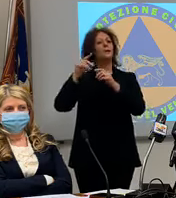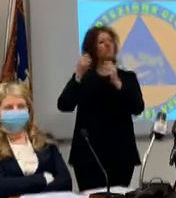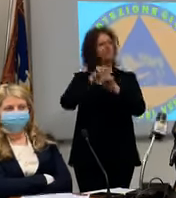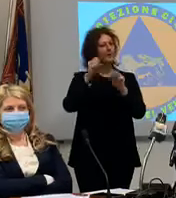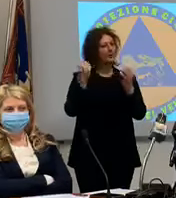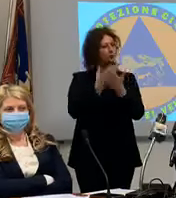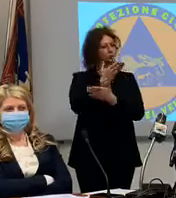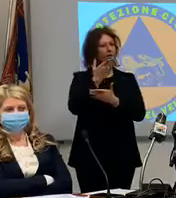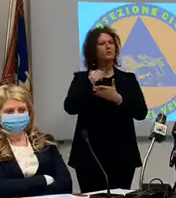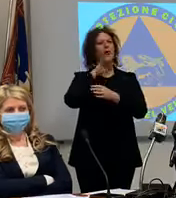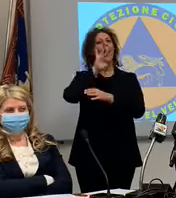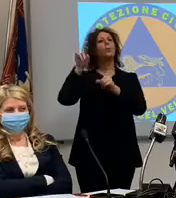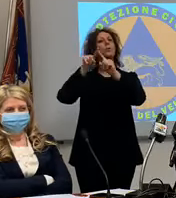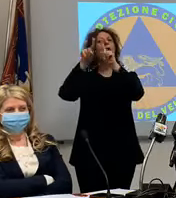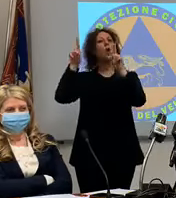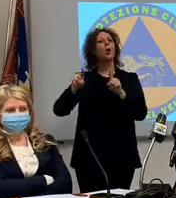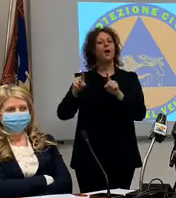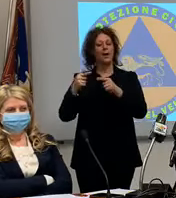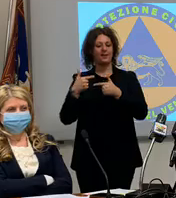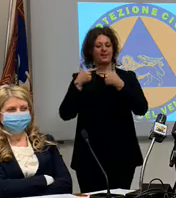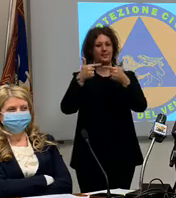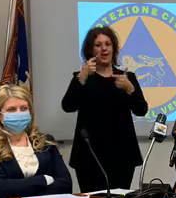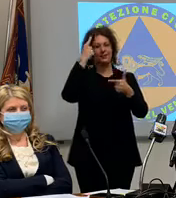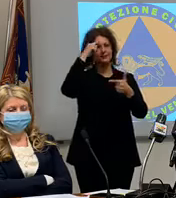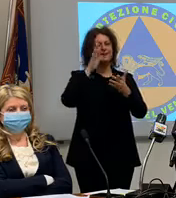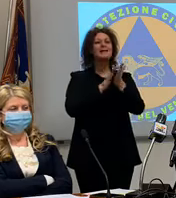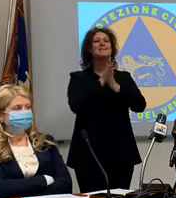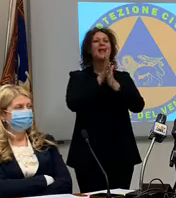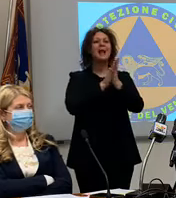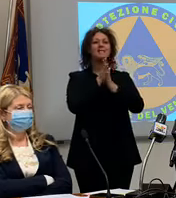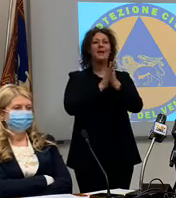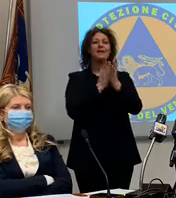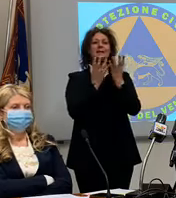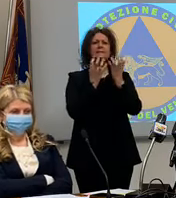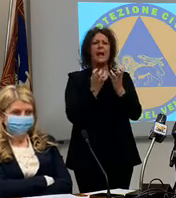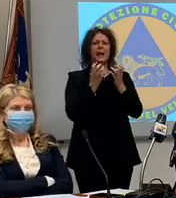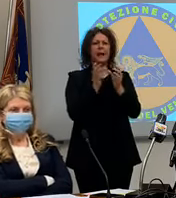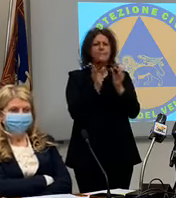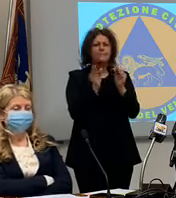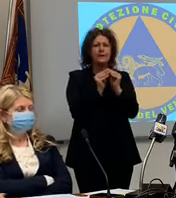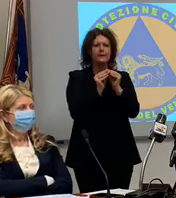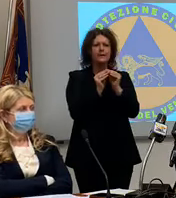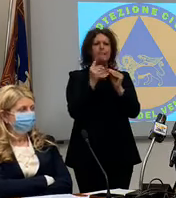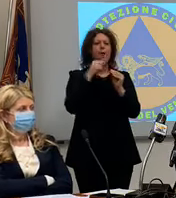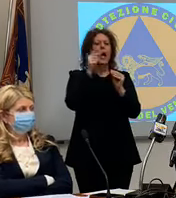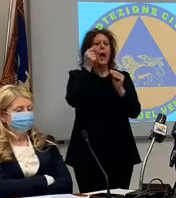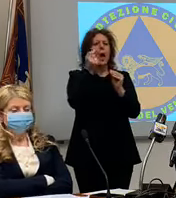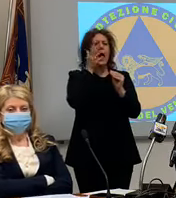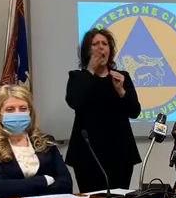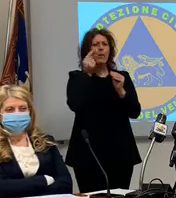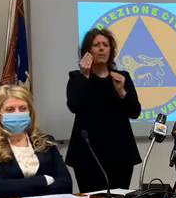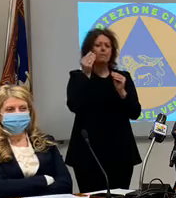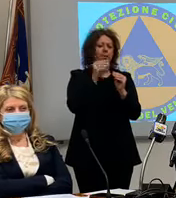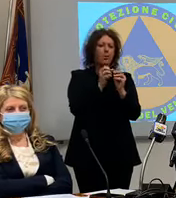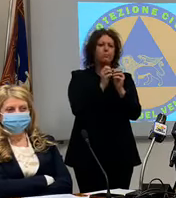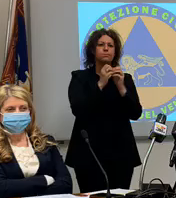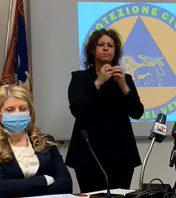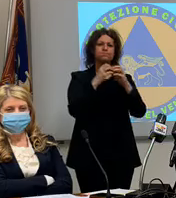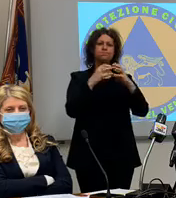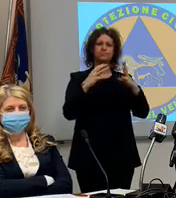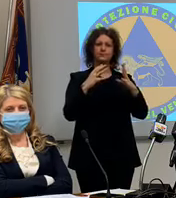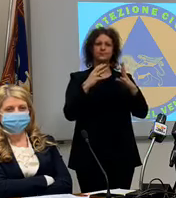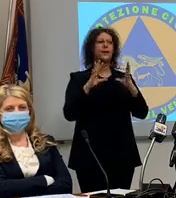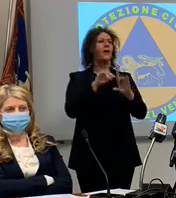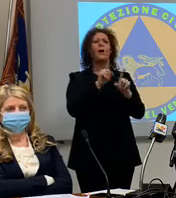capitato di vedere accade so che le vendono anche su internet Io spesso le incrocio su internet St robe